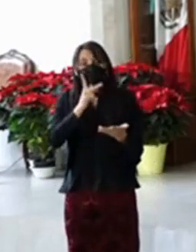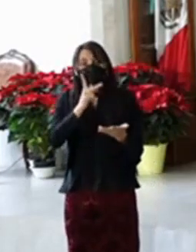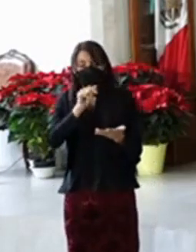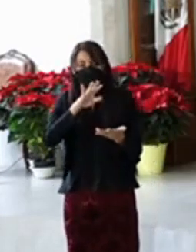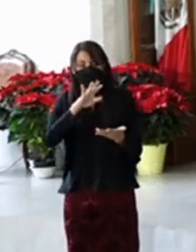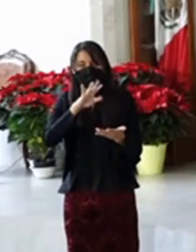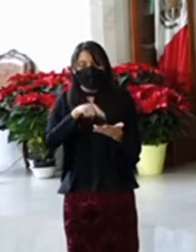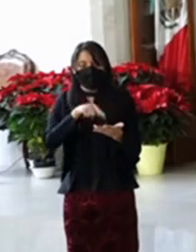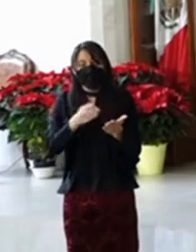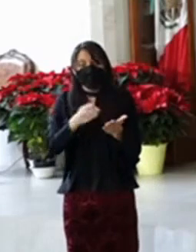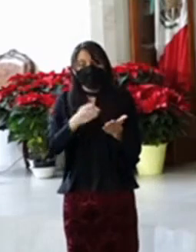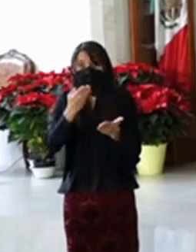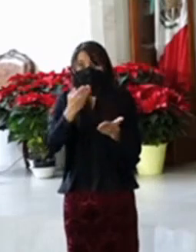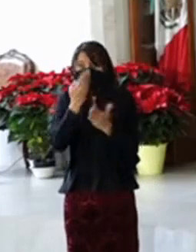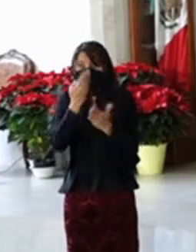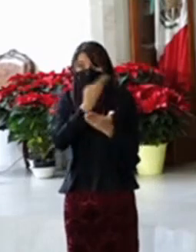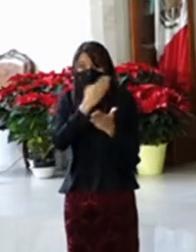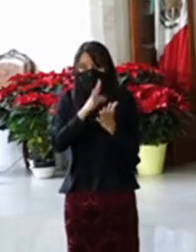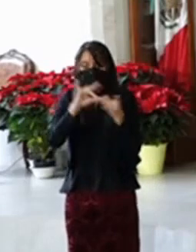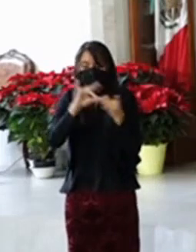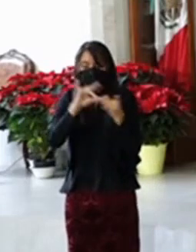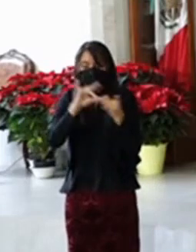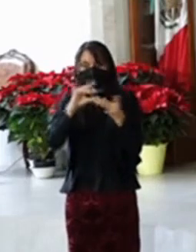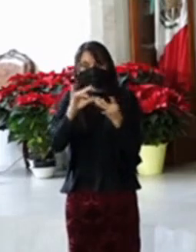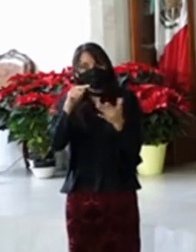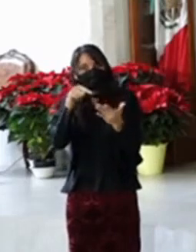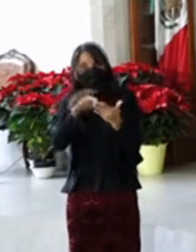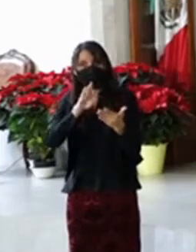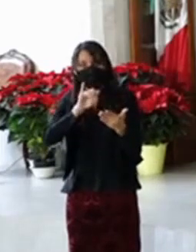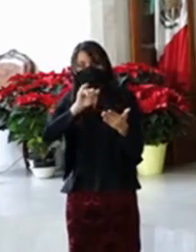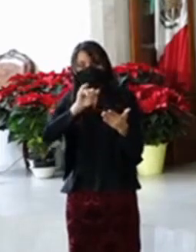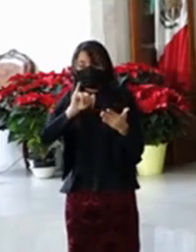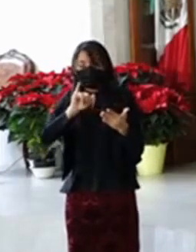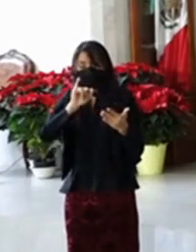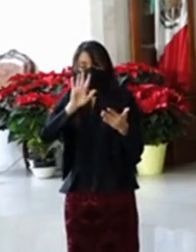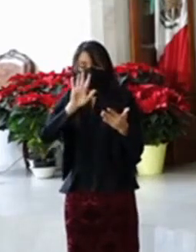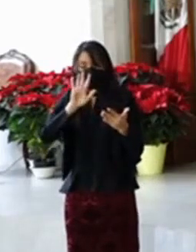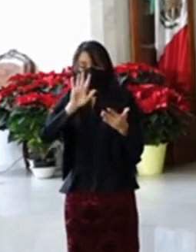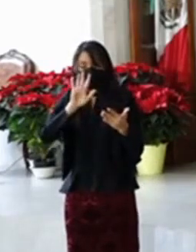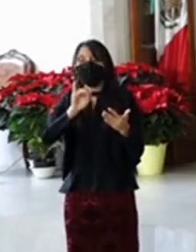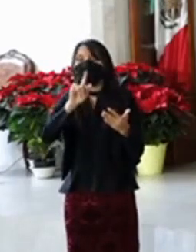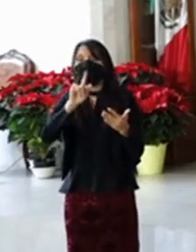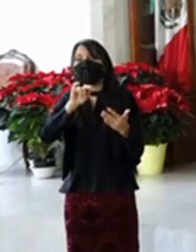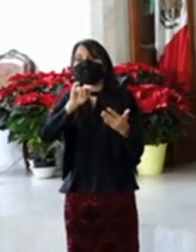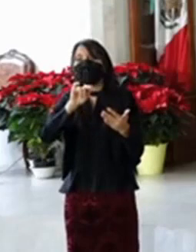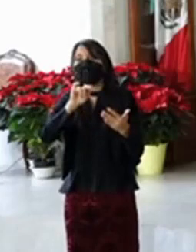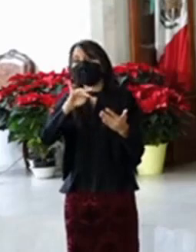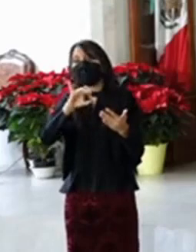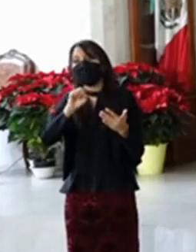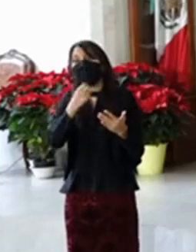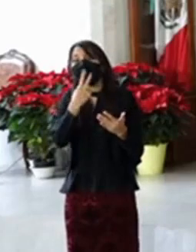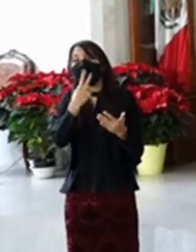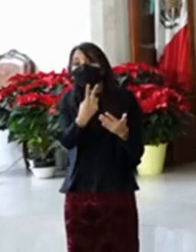en Filipenses capítulo 2, que Dios le dio al Señor un nombre que es sobre todo